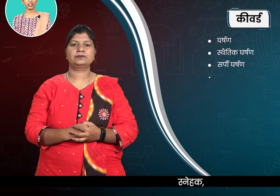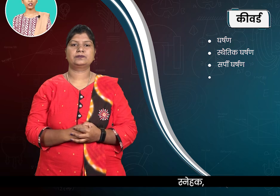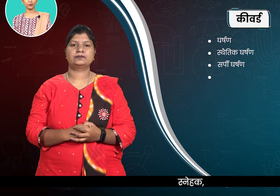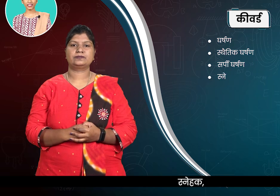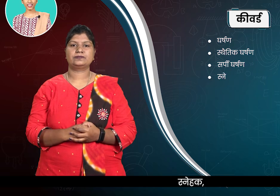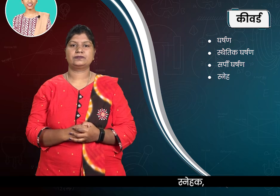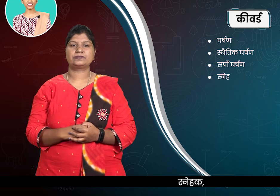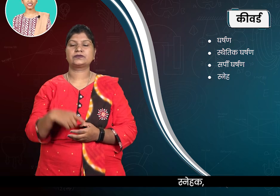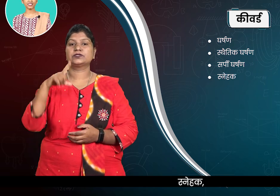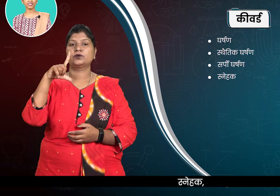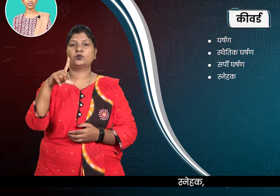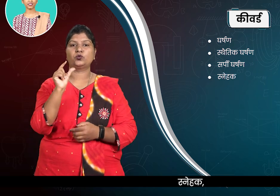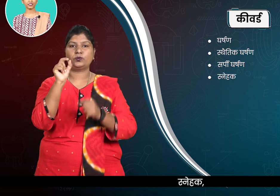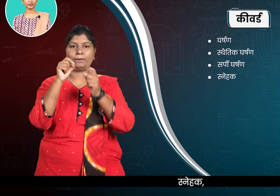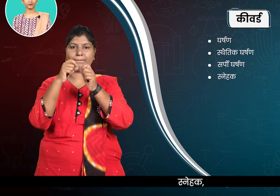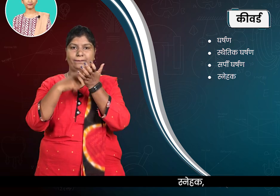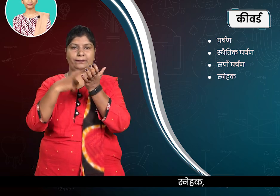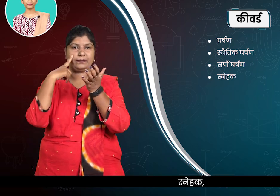स्नेहक